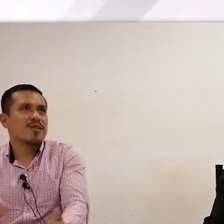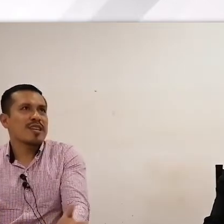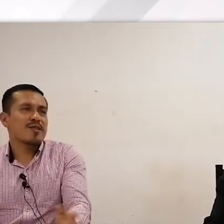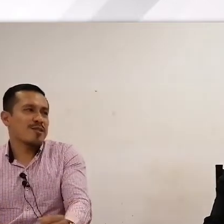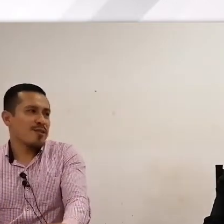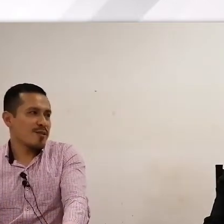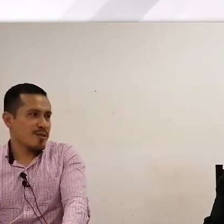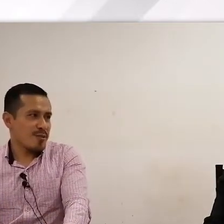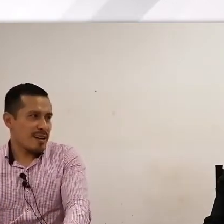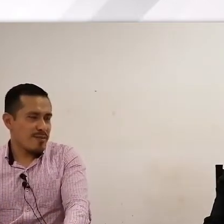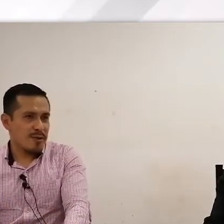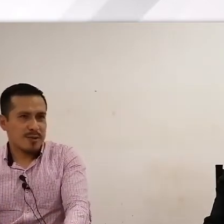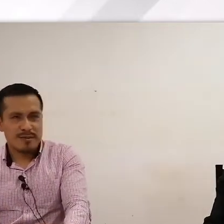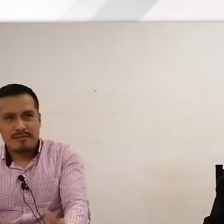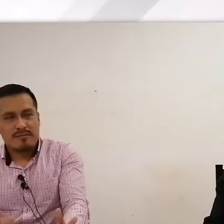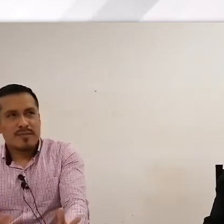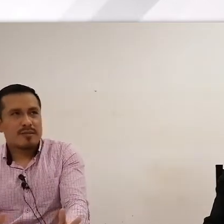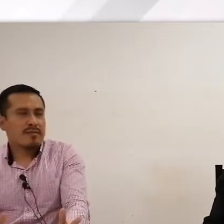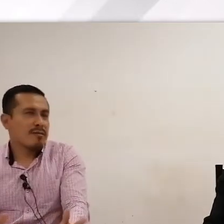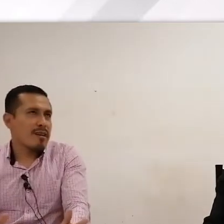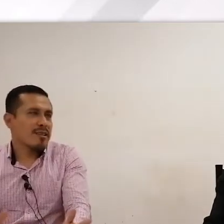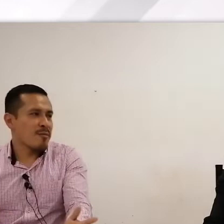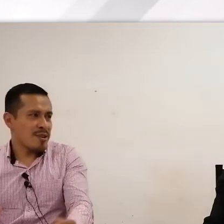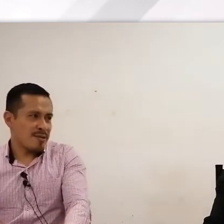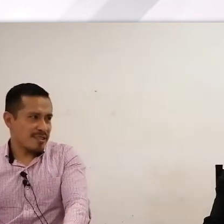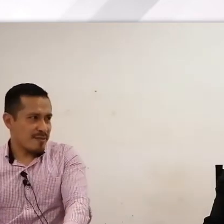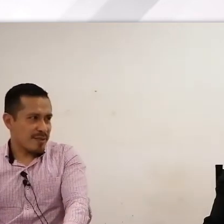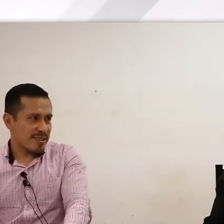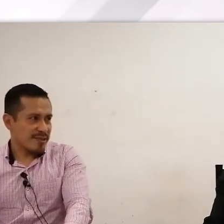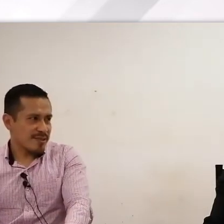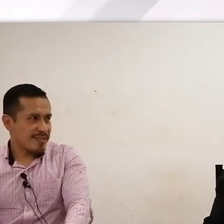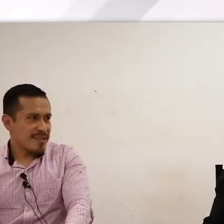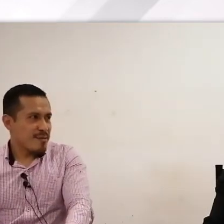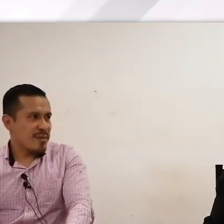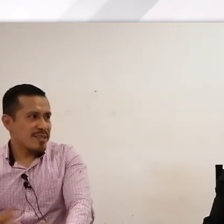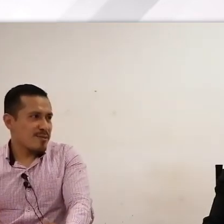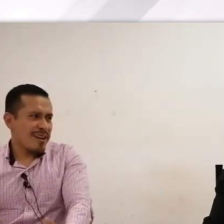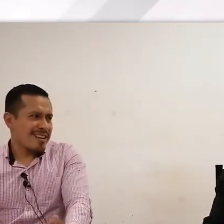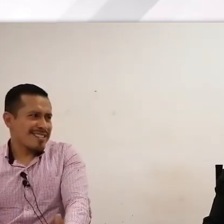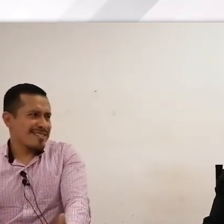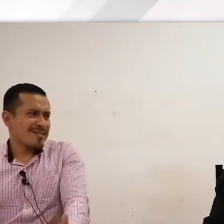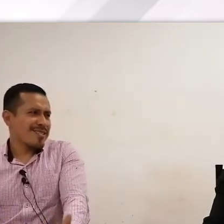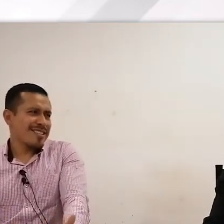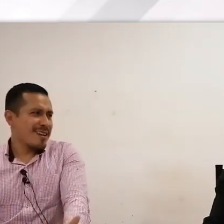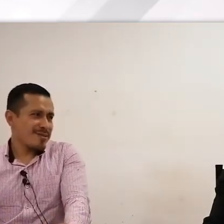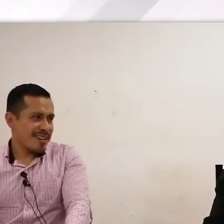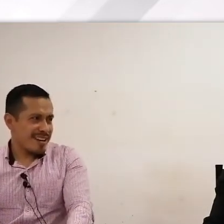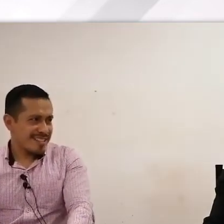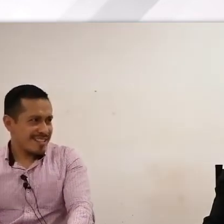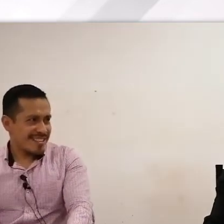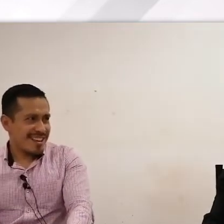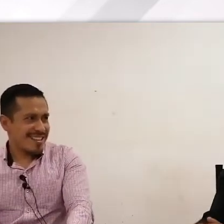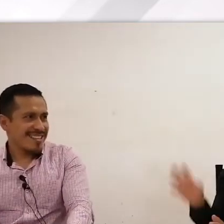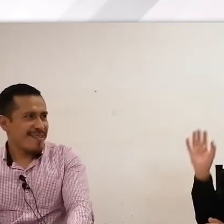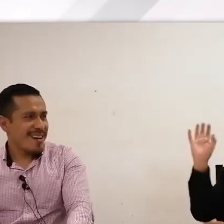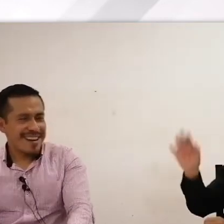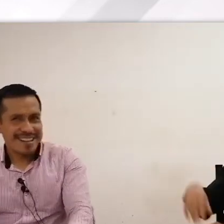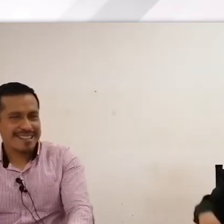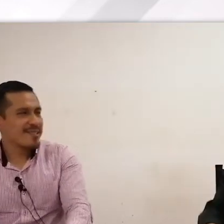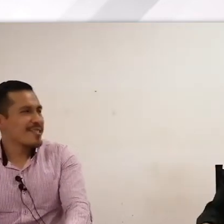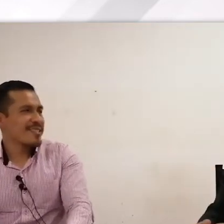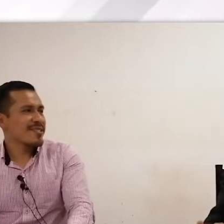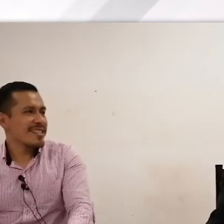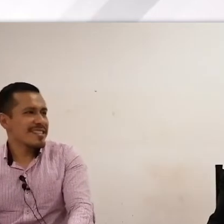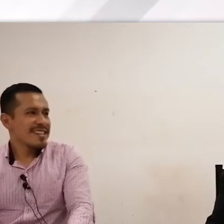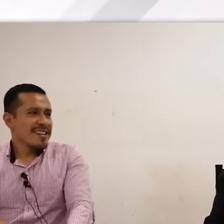mencionamos mucho, si nosotros tuviéramos 4 millones de pesos mensuales, no tendríamos la necesidad de